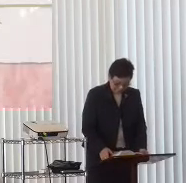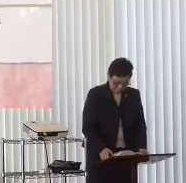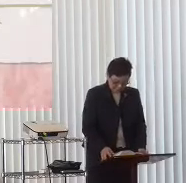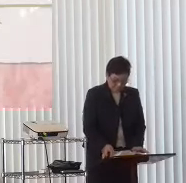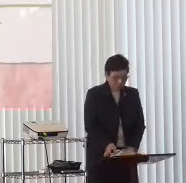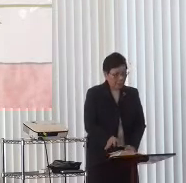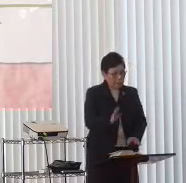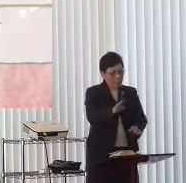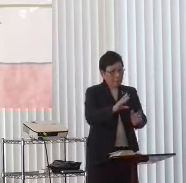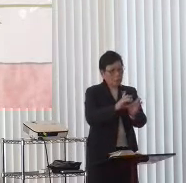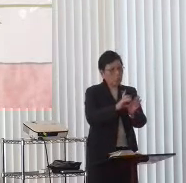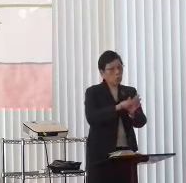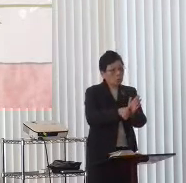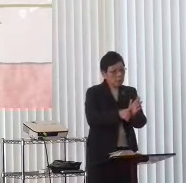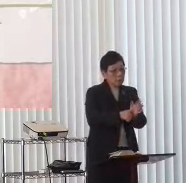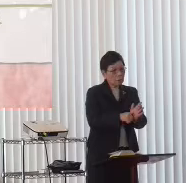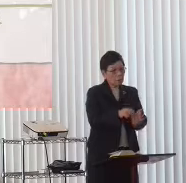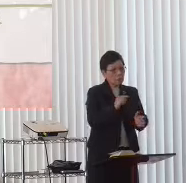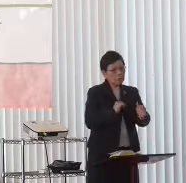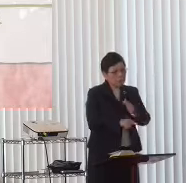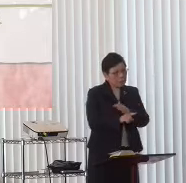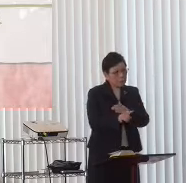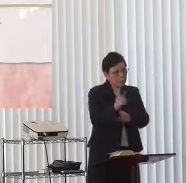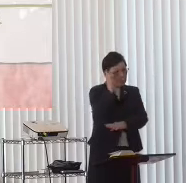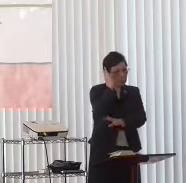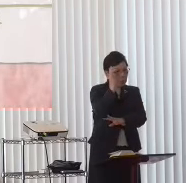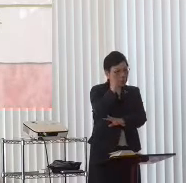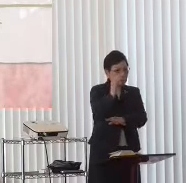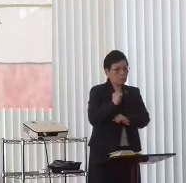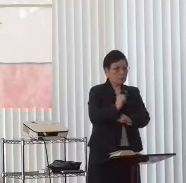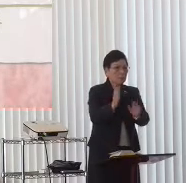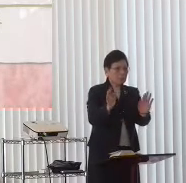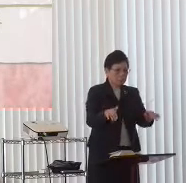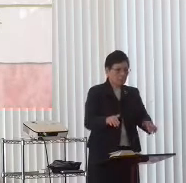時ということについてお話をいたしました。